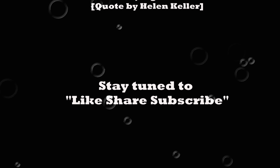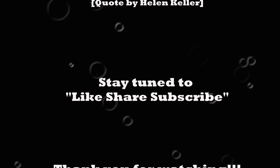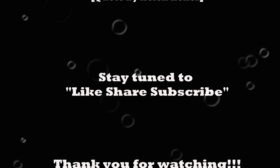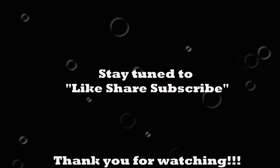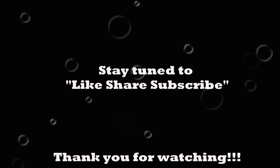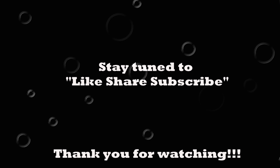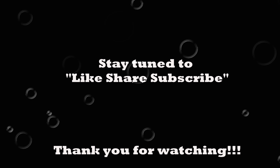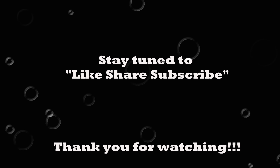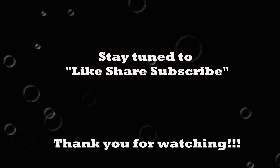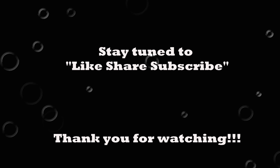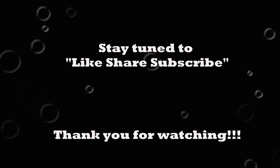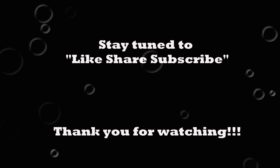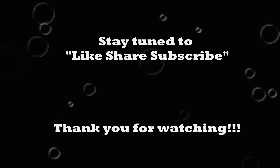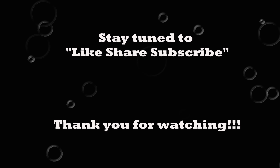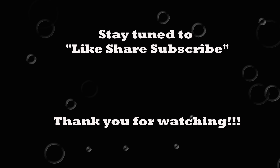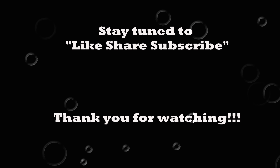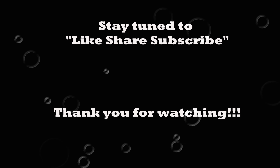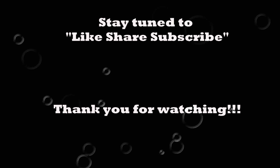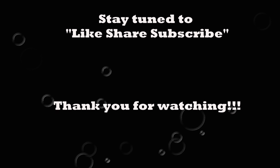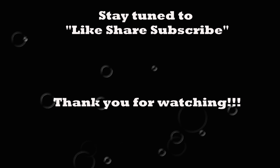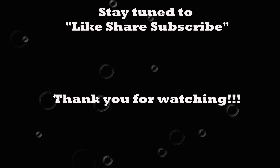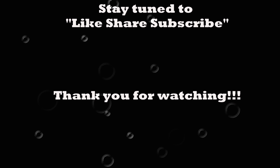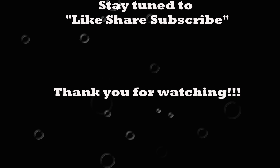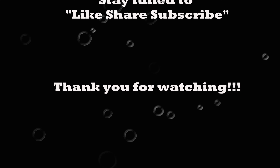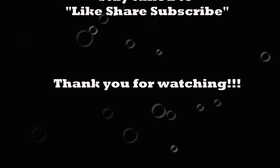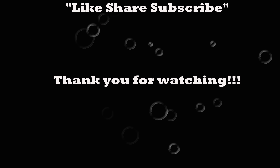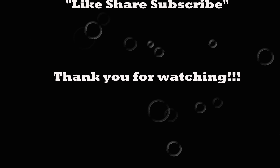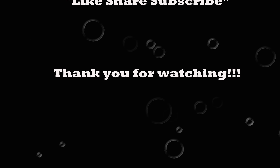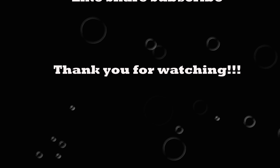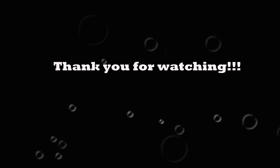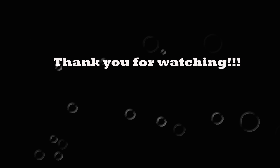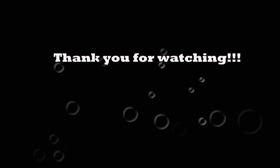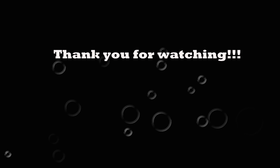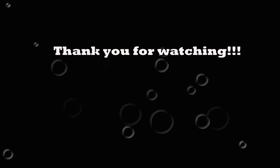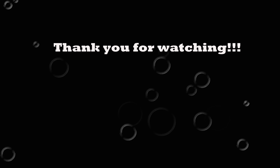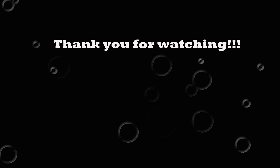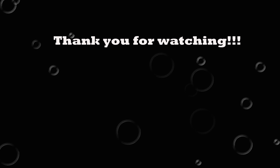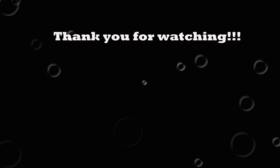काबा आई जी बीवी में काबा।